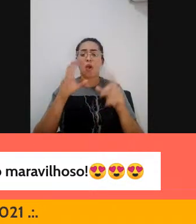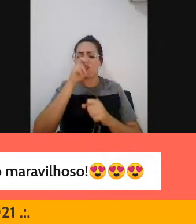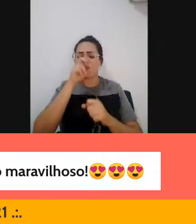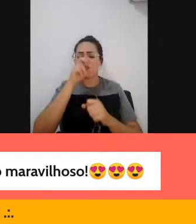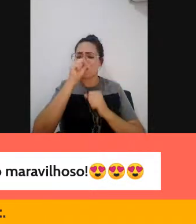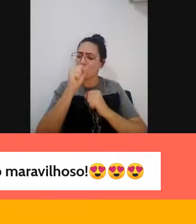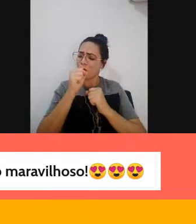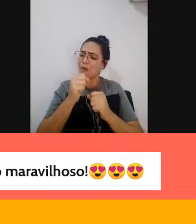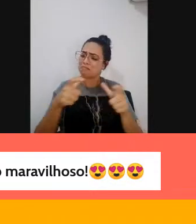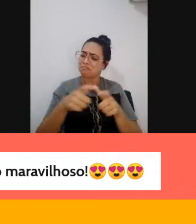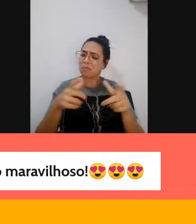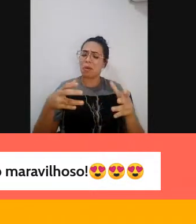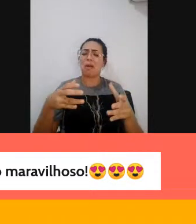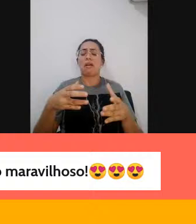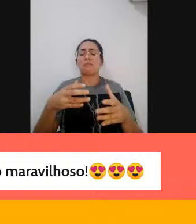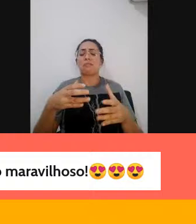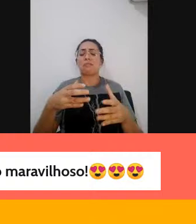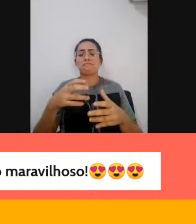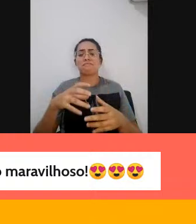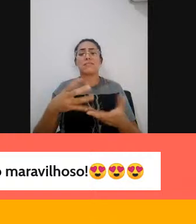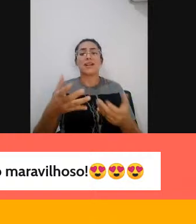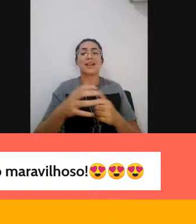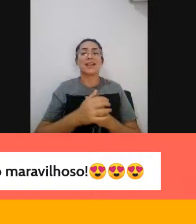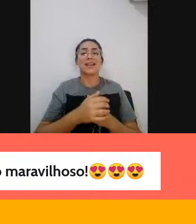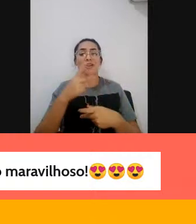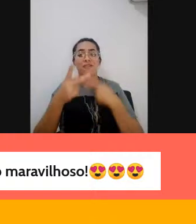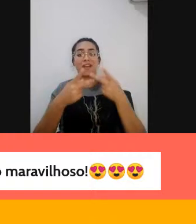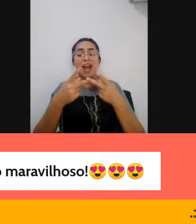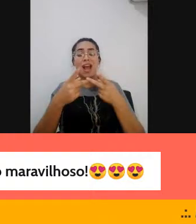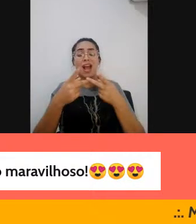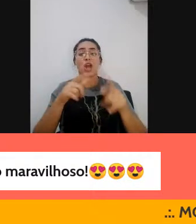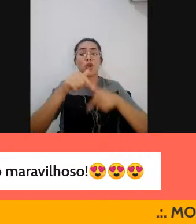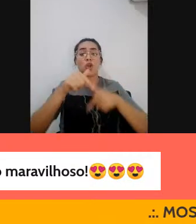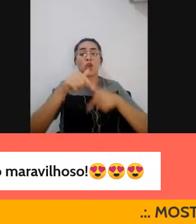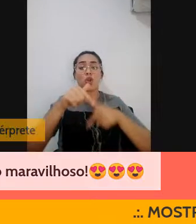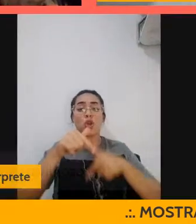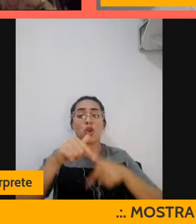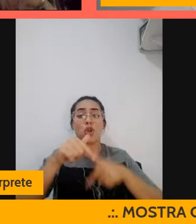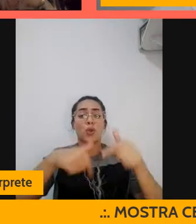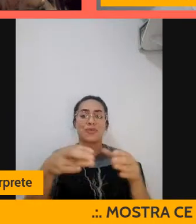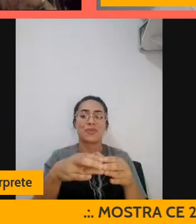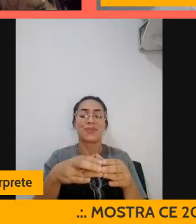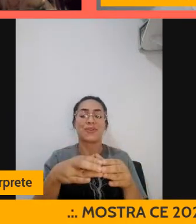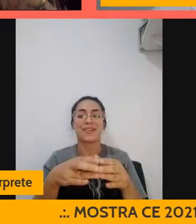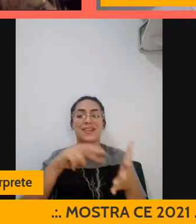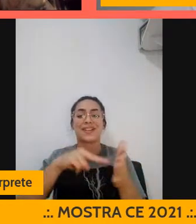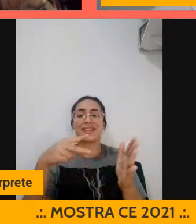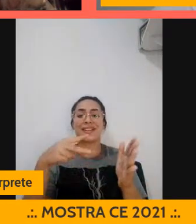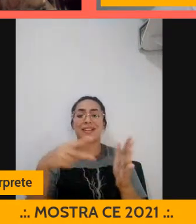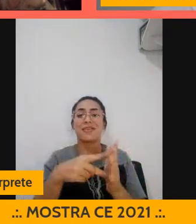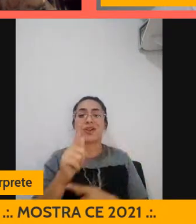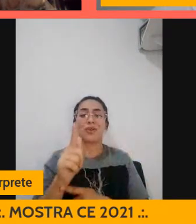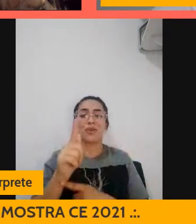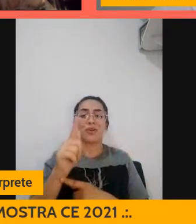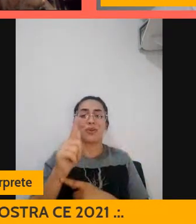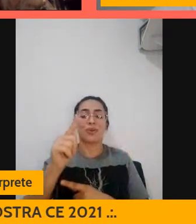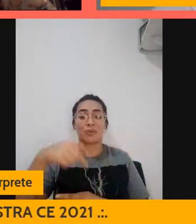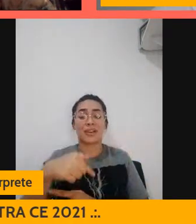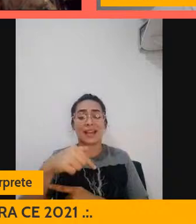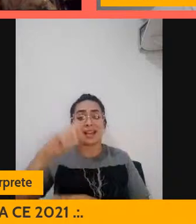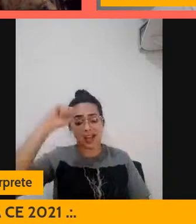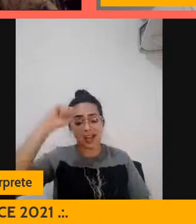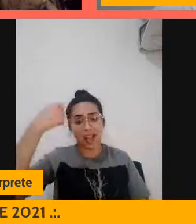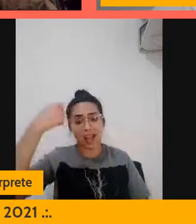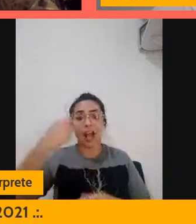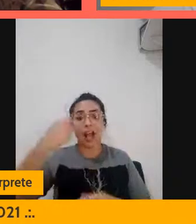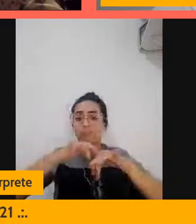aqui, né, que a gente fala do trabalho coletivo, né, ou seja, o GT étnico-racial, de repente, virou um grupo no WhatsApp, as